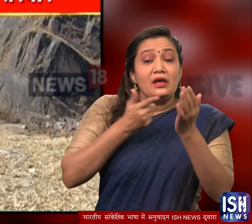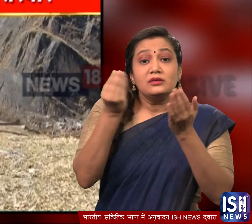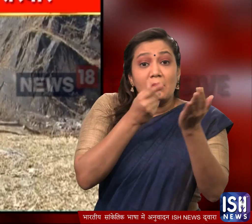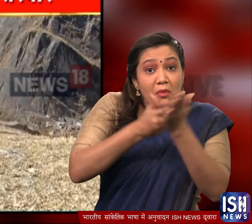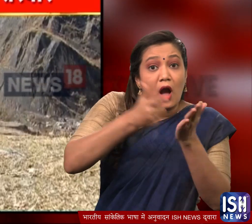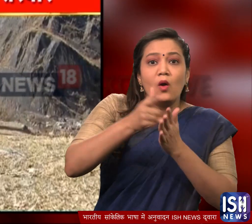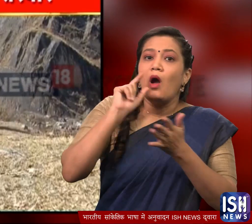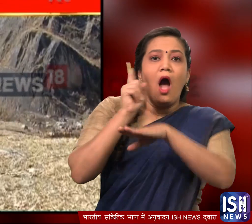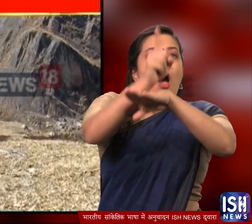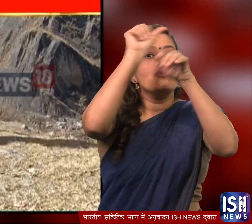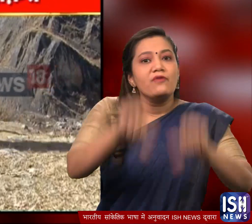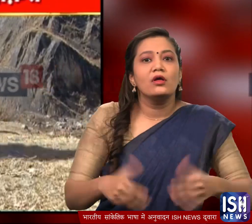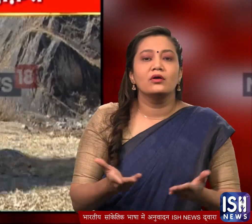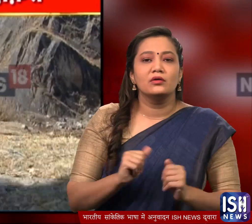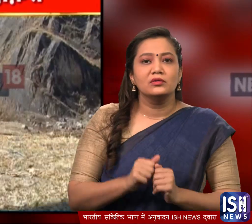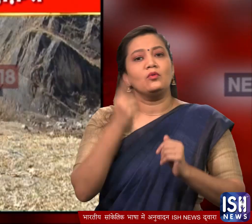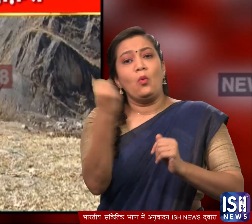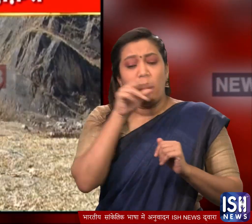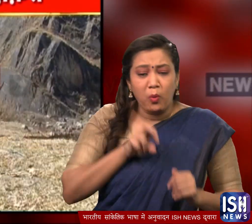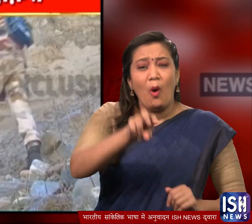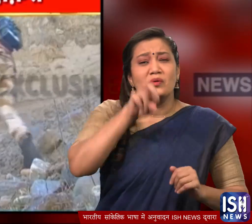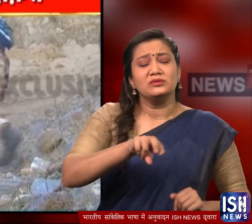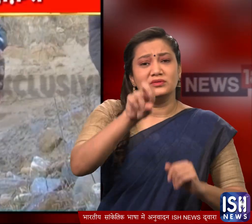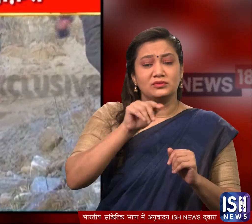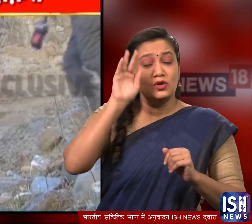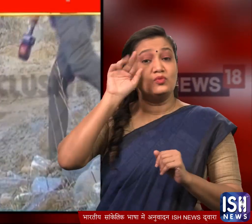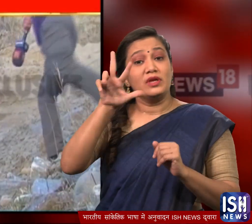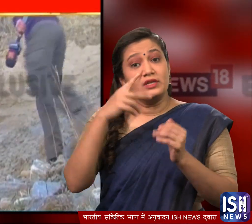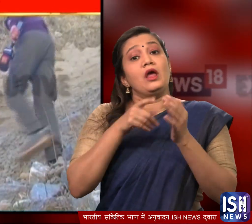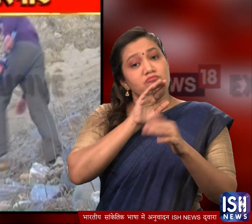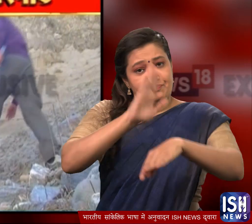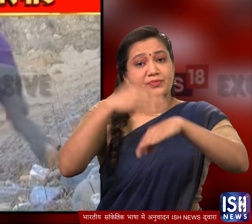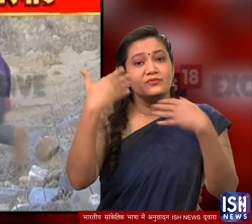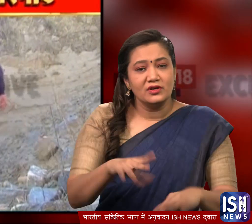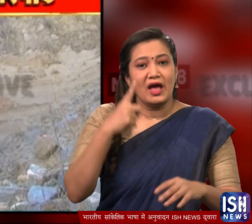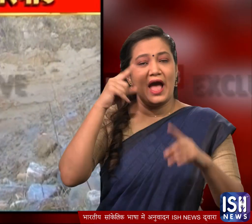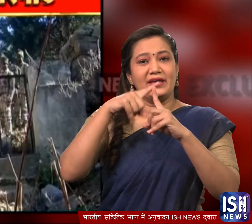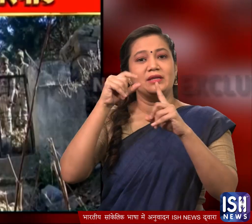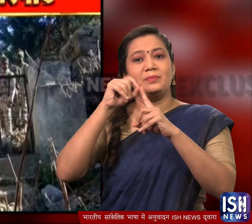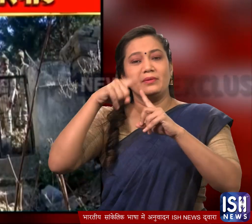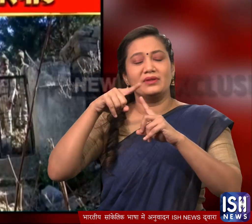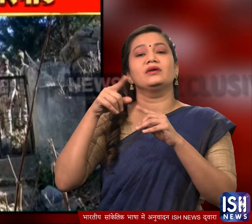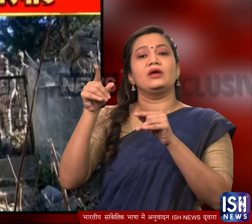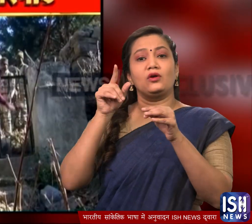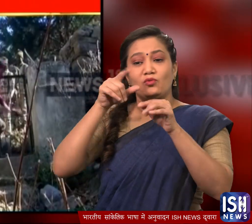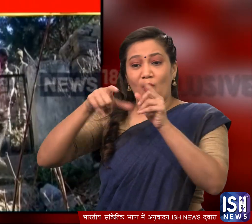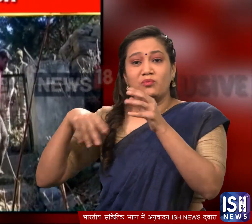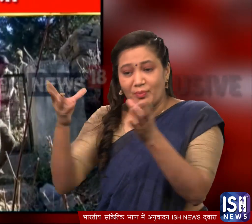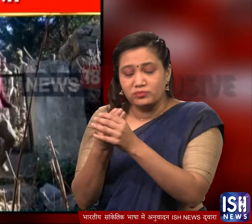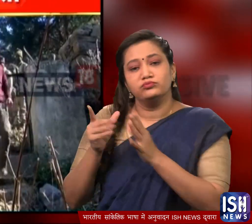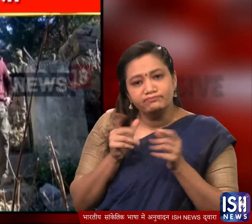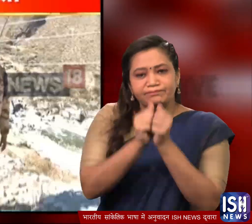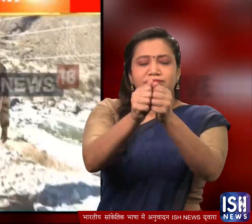हैं जहां हेलीकॉप्टर भी नहीं पहुंच सकता और वहां तक सिर्फ पैदल ही जाया जा सकता है। न्यूज़ 18 की टीम वहां भी आईटीबीपी के जवानों के साथ पहुंच गई।